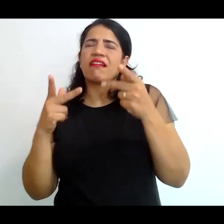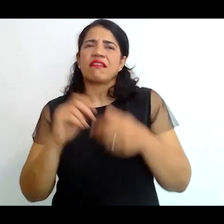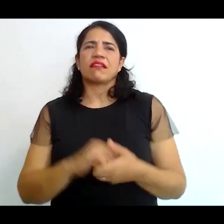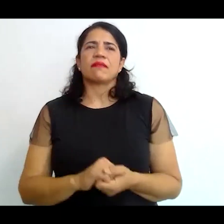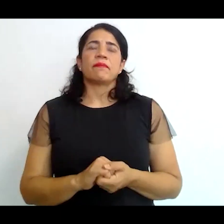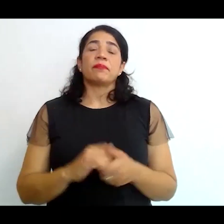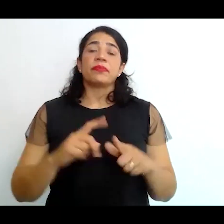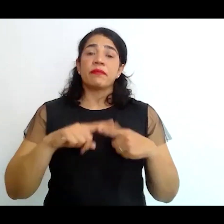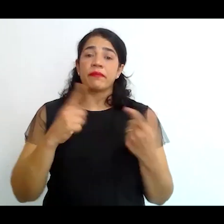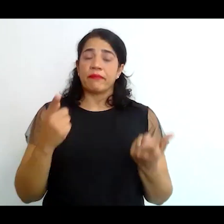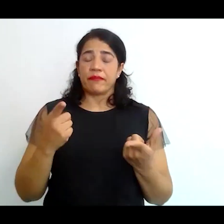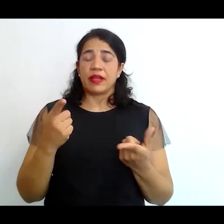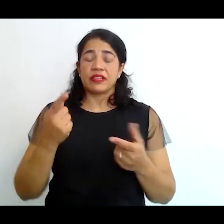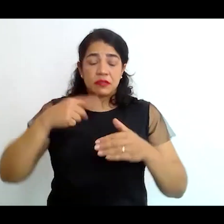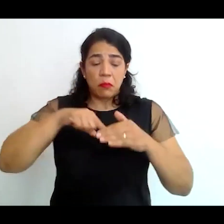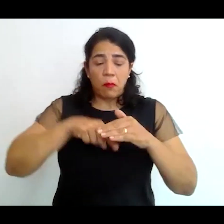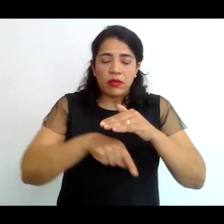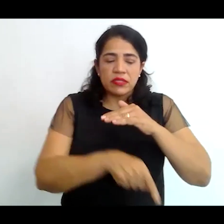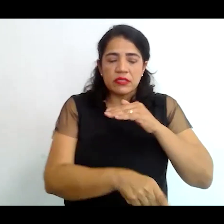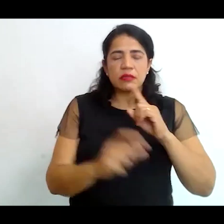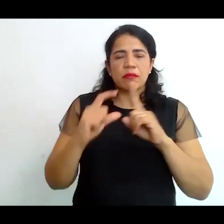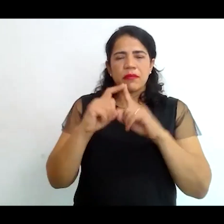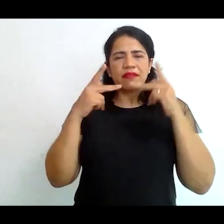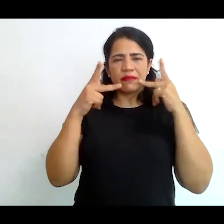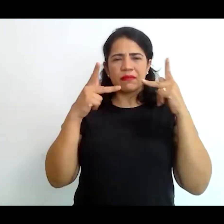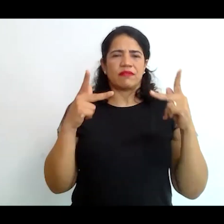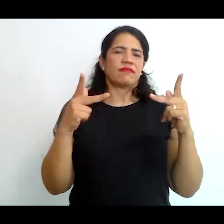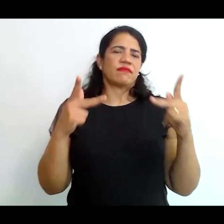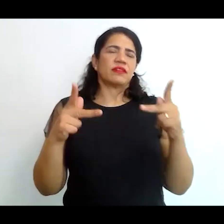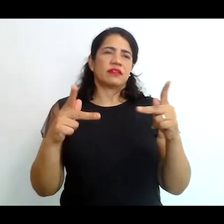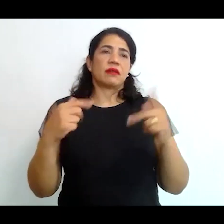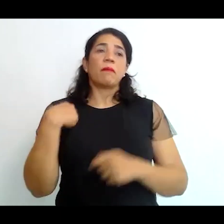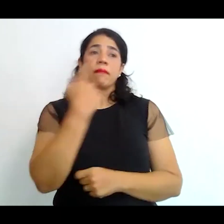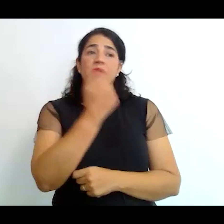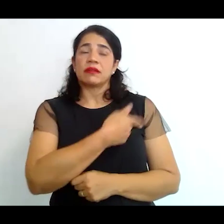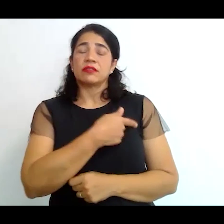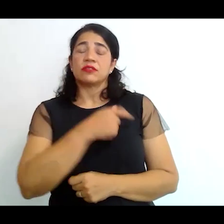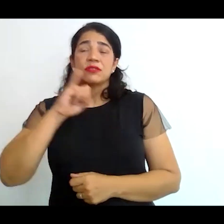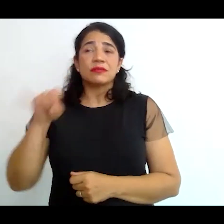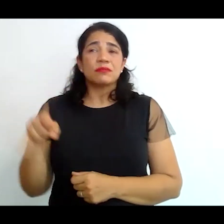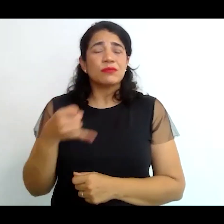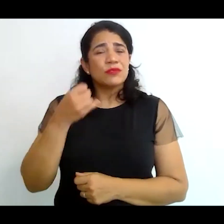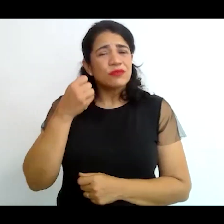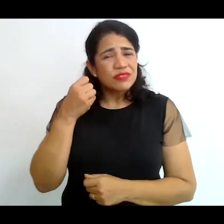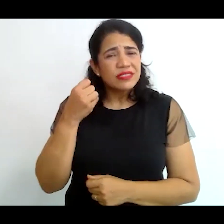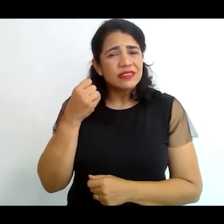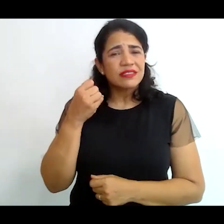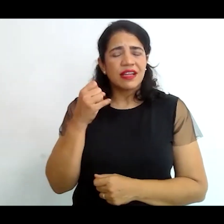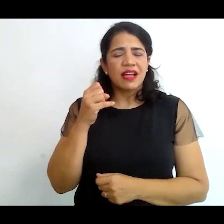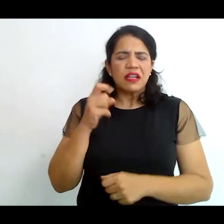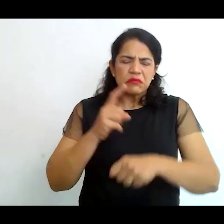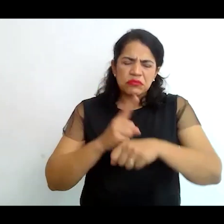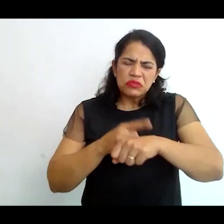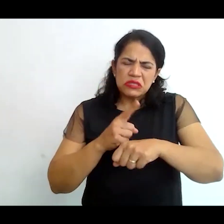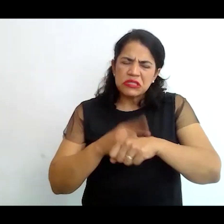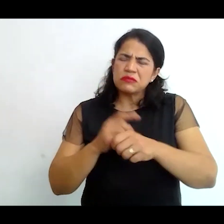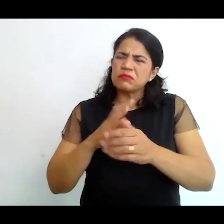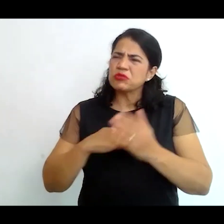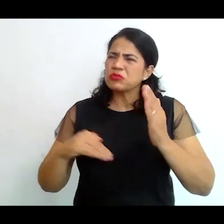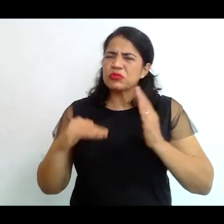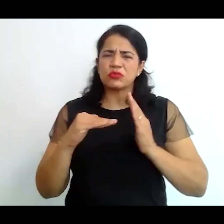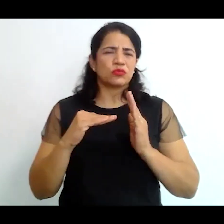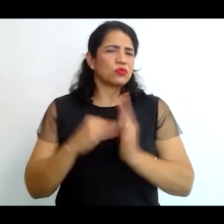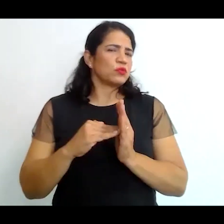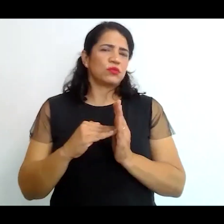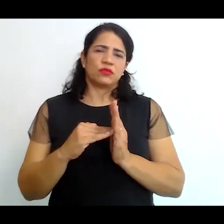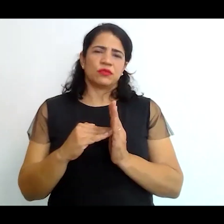isso. A gente está todo o tempo, se você for para o SEAP, se você for para o PAC, assim que toca 8 horas, né, com a